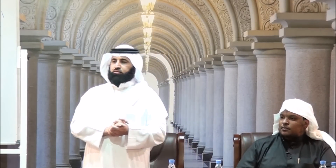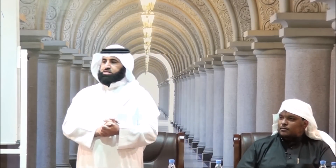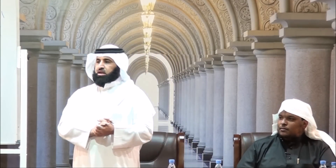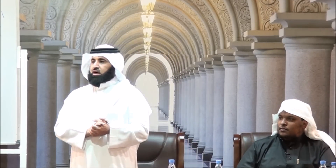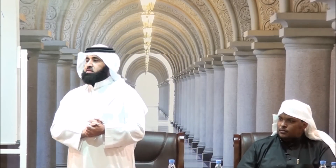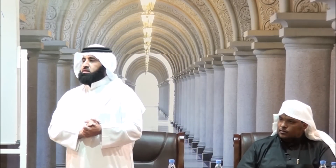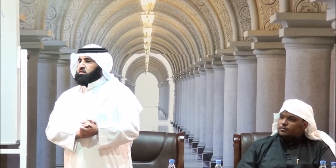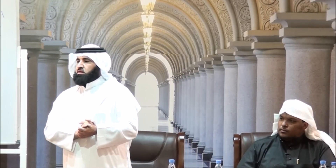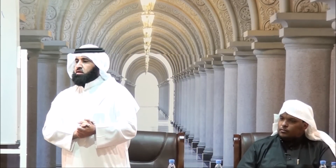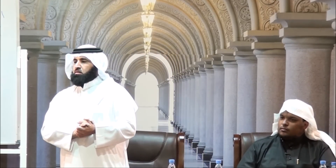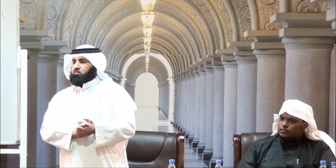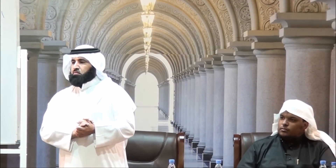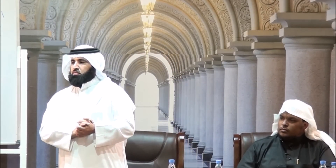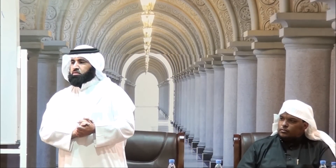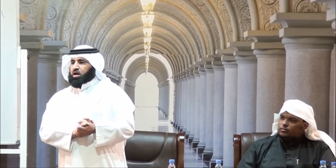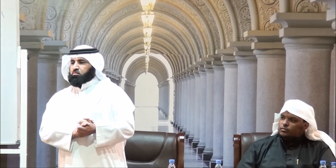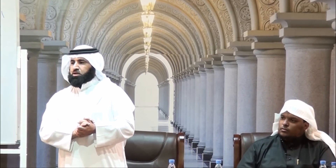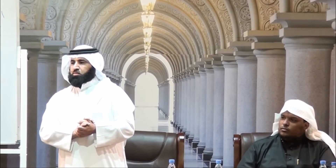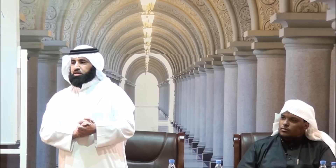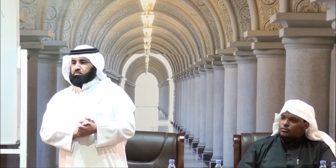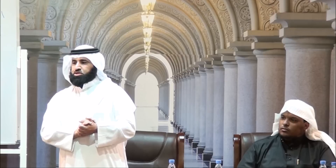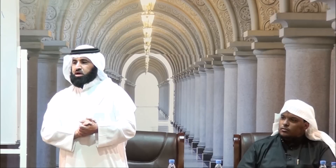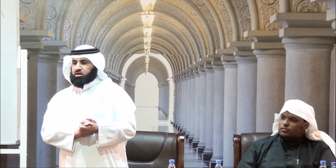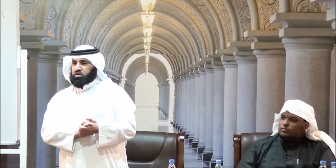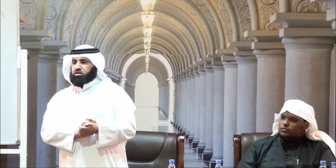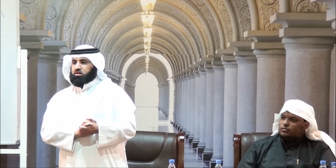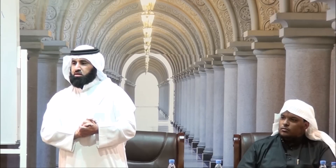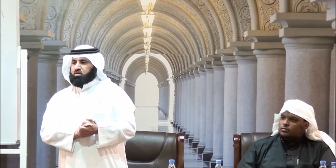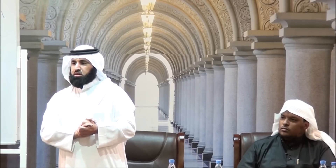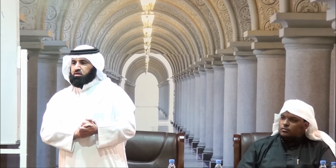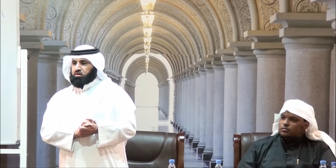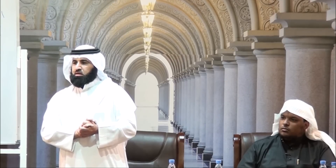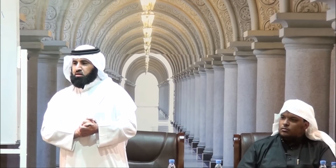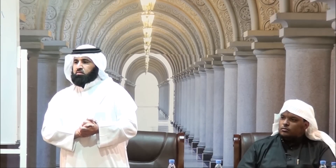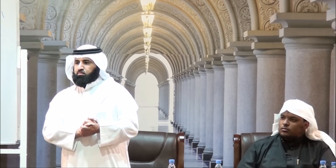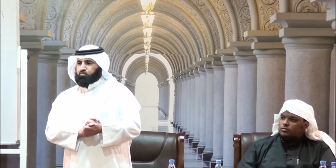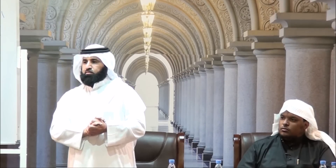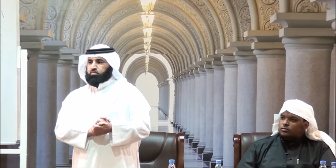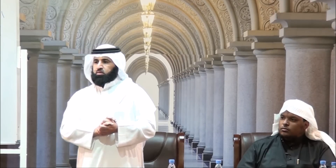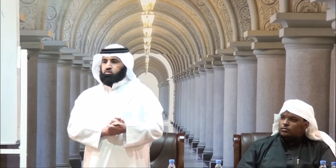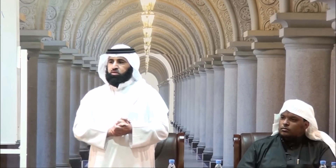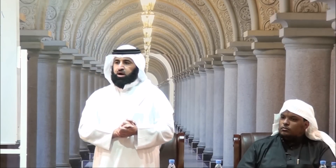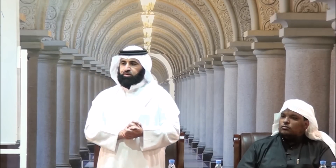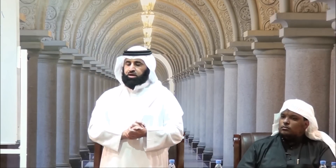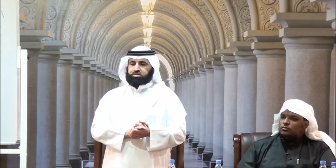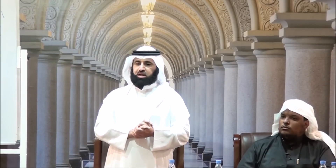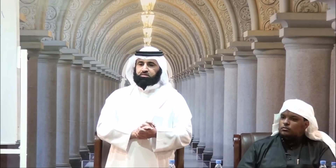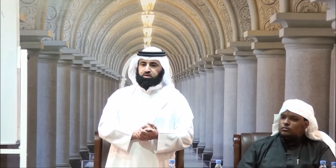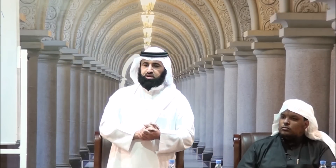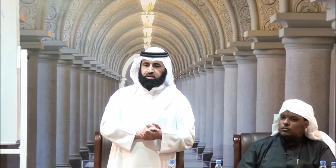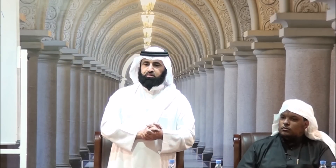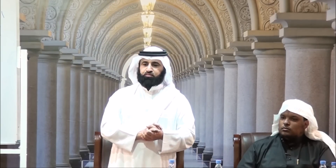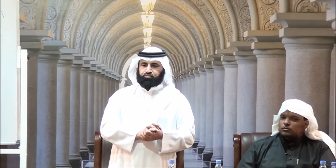الصلاة أول اتفق ما أعطاه تأخير الصلاة. يا سلام. تأخير الصلاة دائما يبحث عن مشاكل.